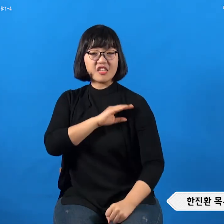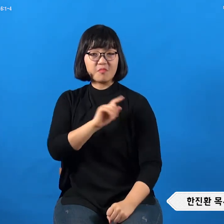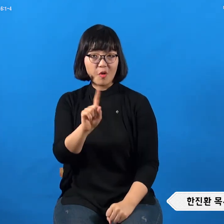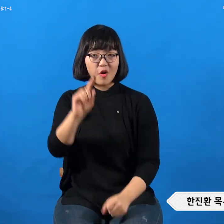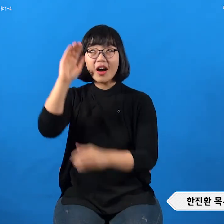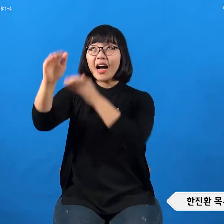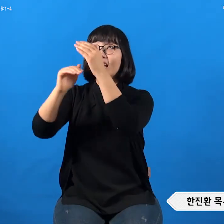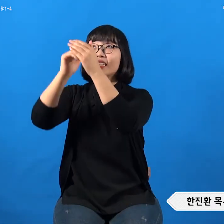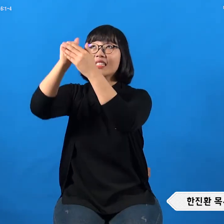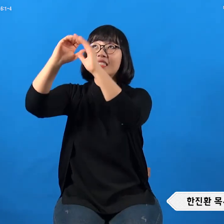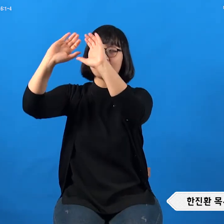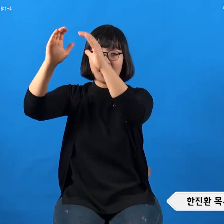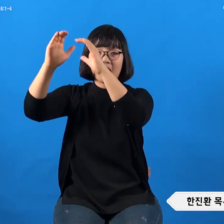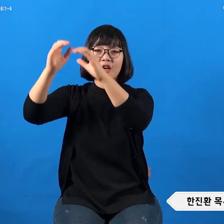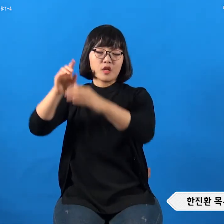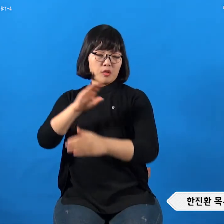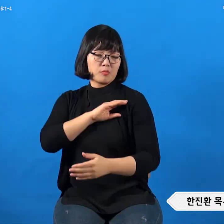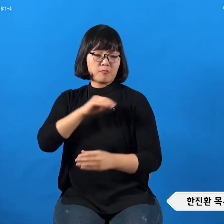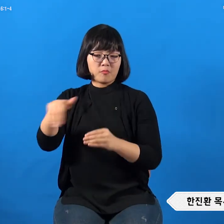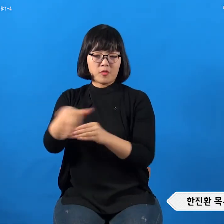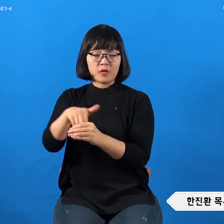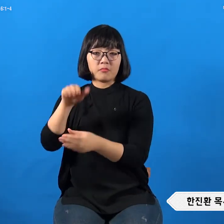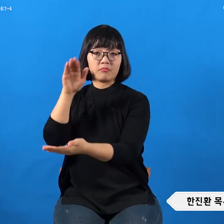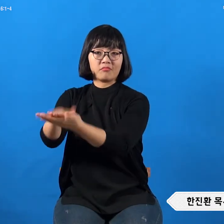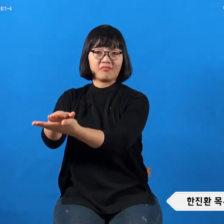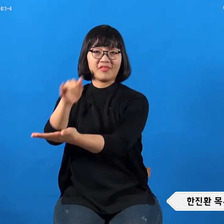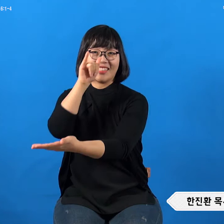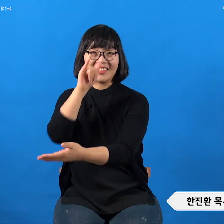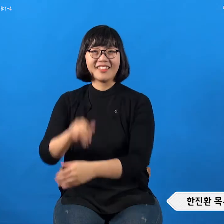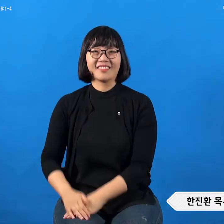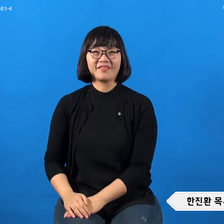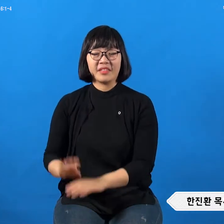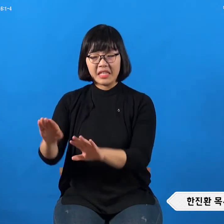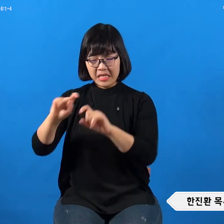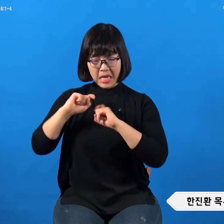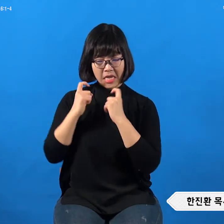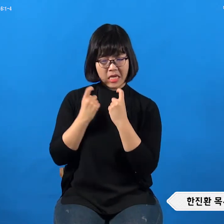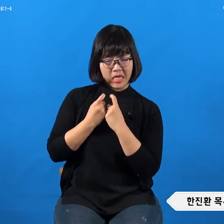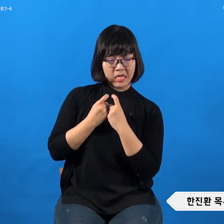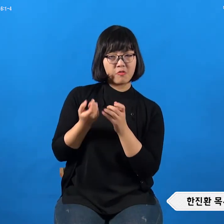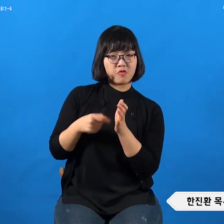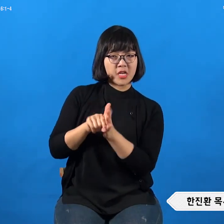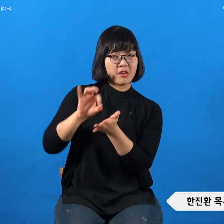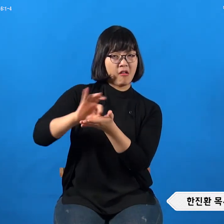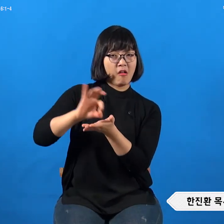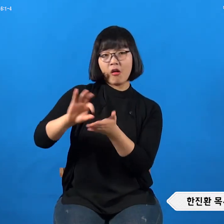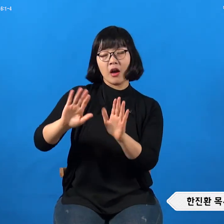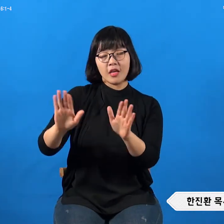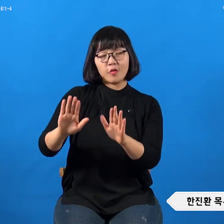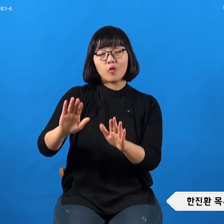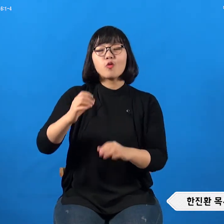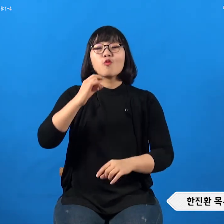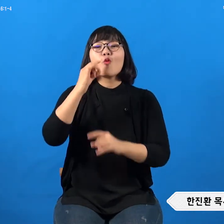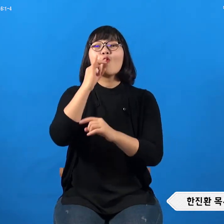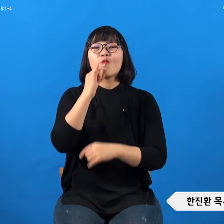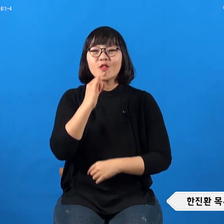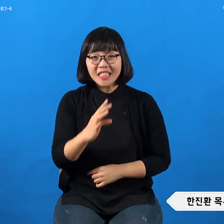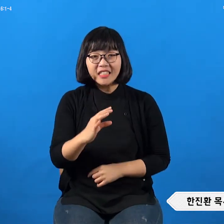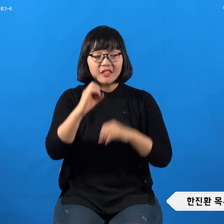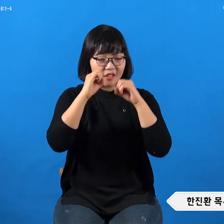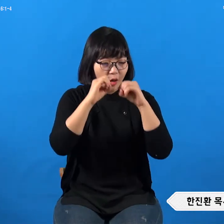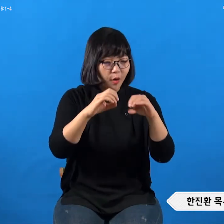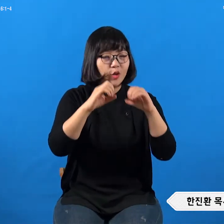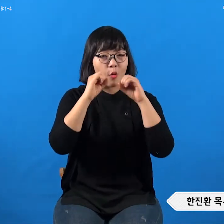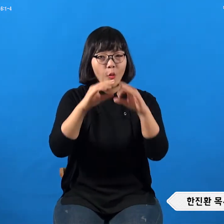거기에 이렇게 들어있는 돈은 절대로 사적인 용도로 쓰지 않고 선교나 구제를 위해서만 썼다고